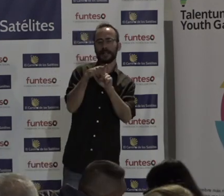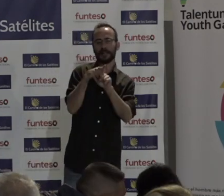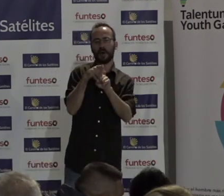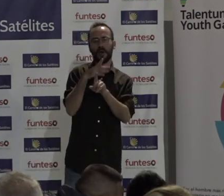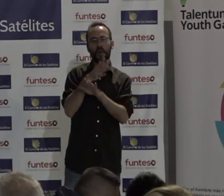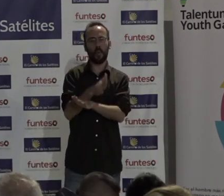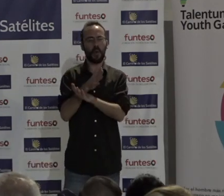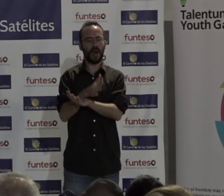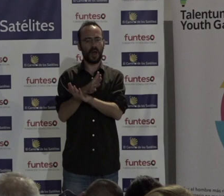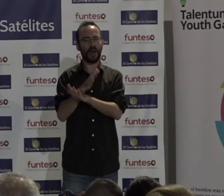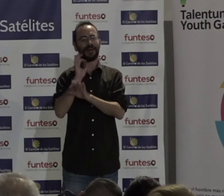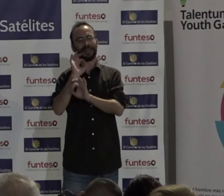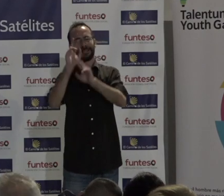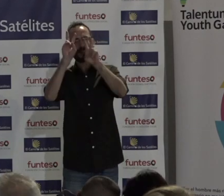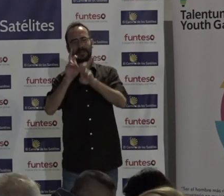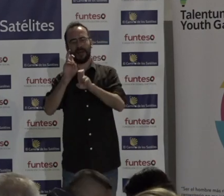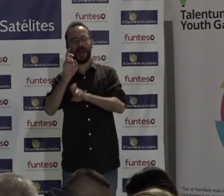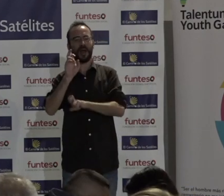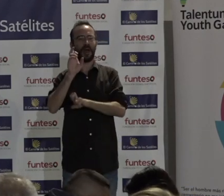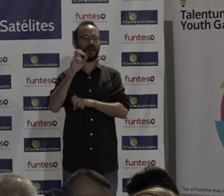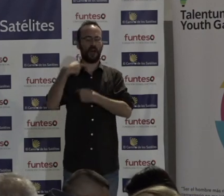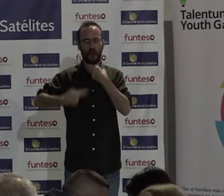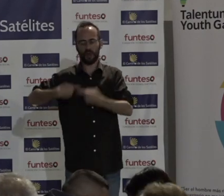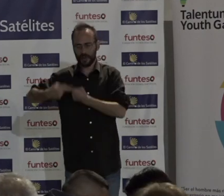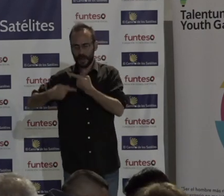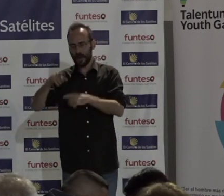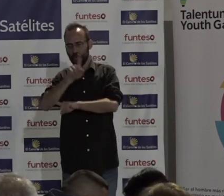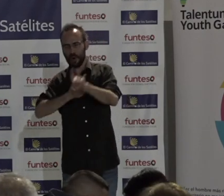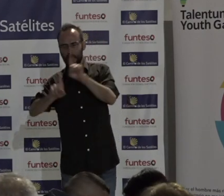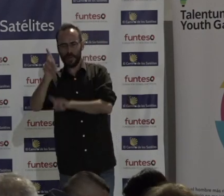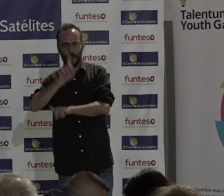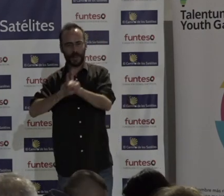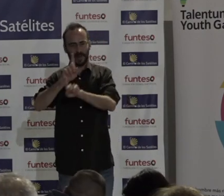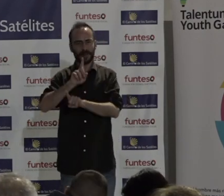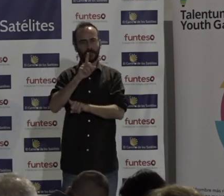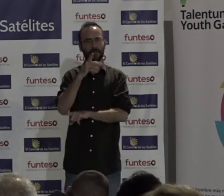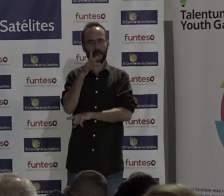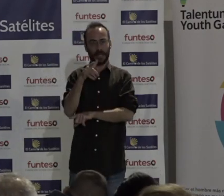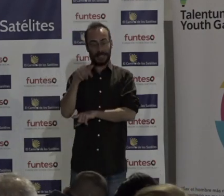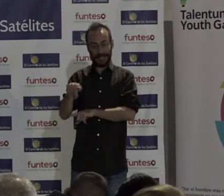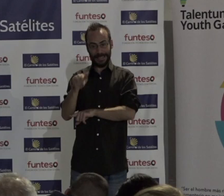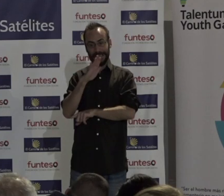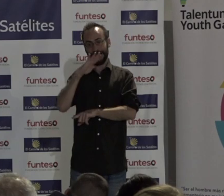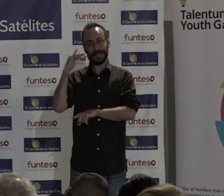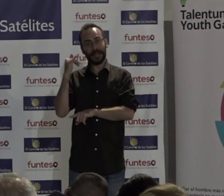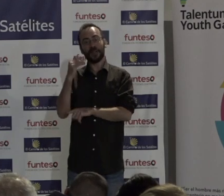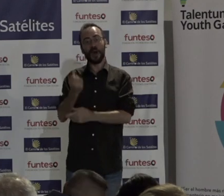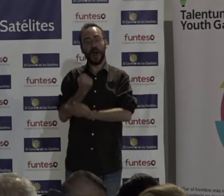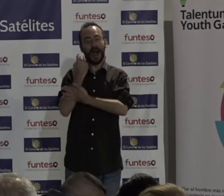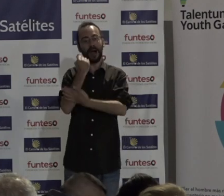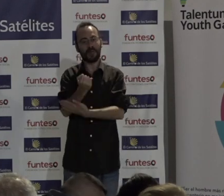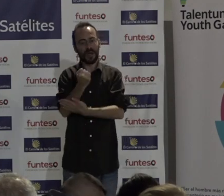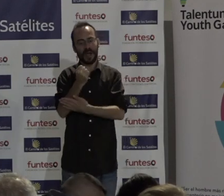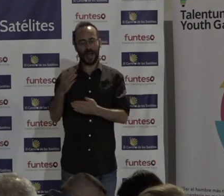cotidianos, reales, pequeños, no tienen por qué ser grandes. Y para eso Talentum Youth lo que hace es les acompaña en